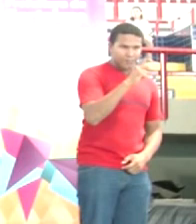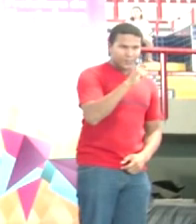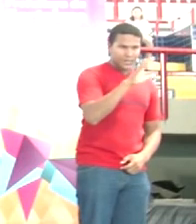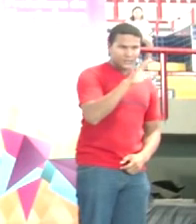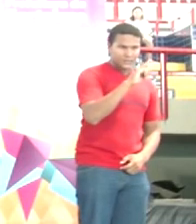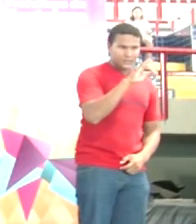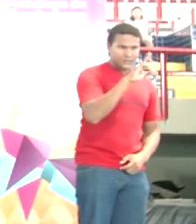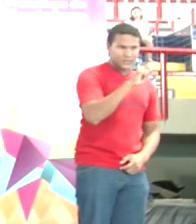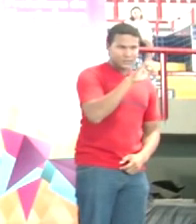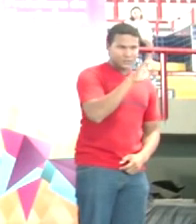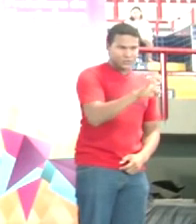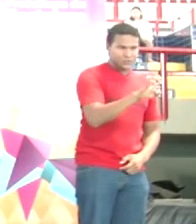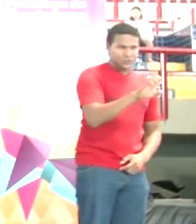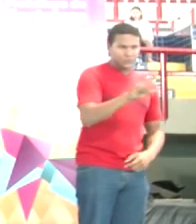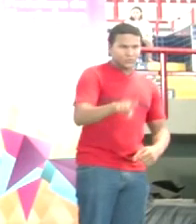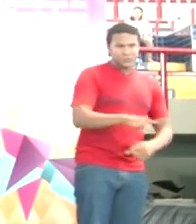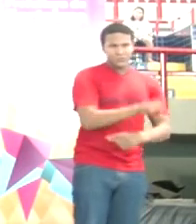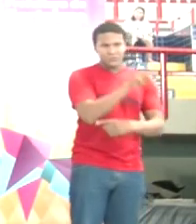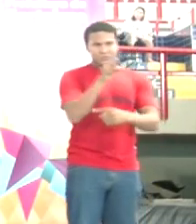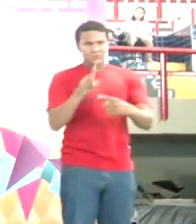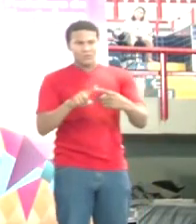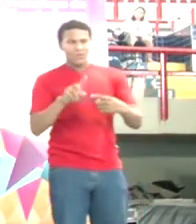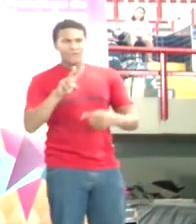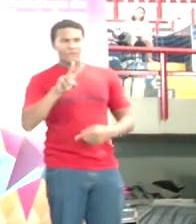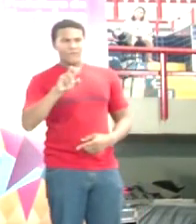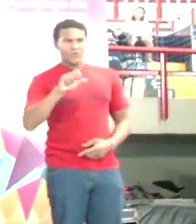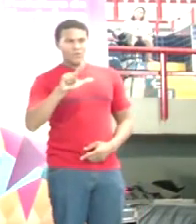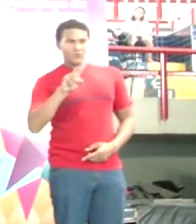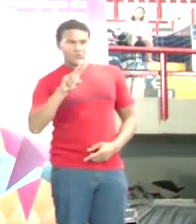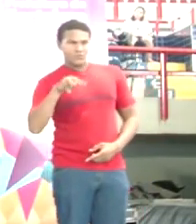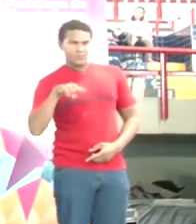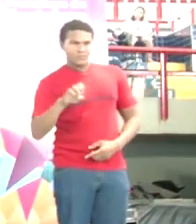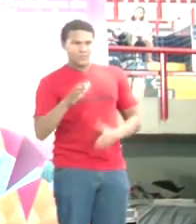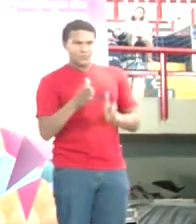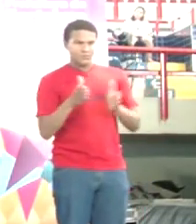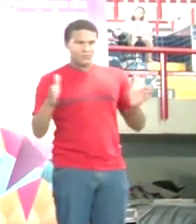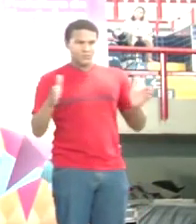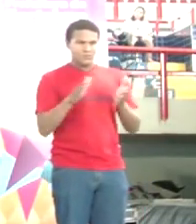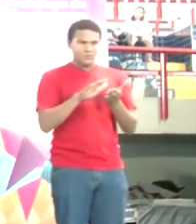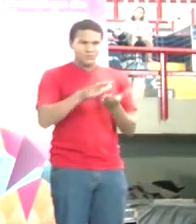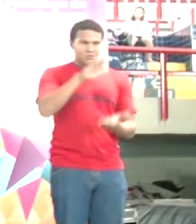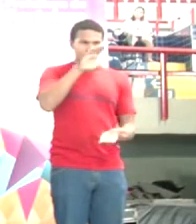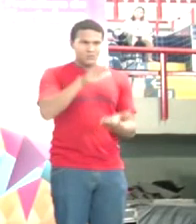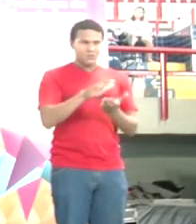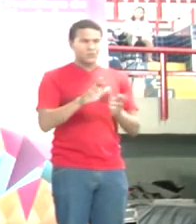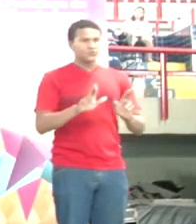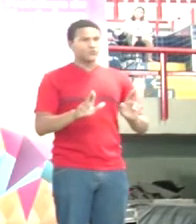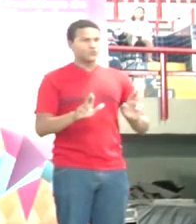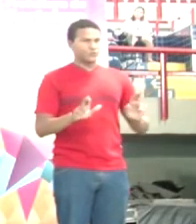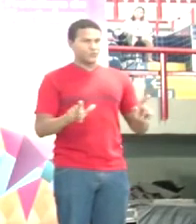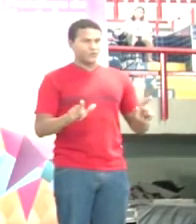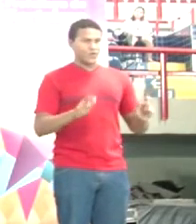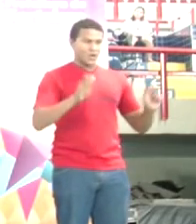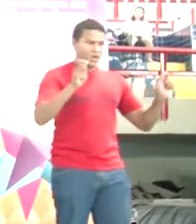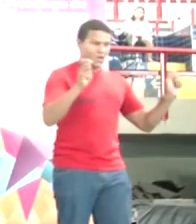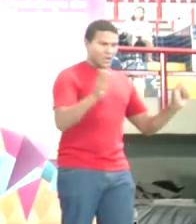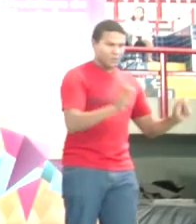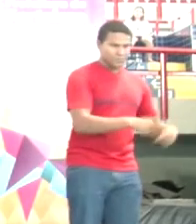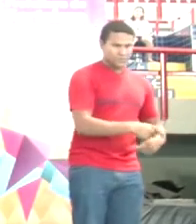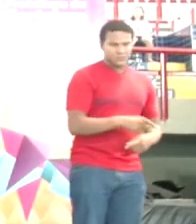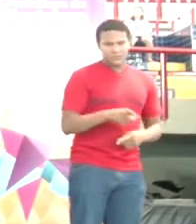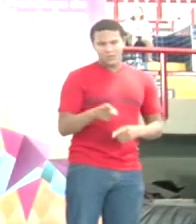tem um volume. Às vezes a figura, ela tem um volume. Se você pensar, por exemplo, uma figura que está